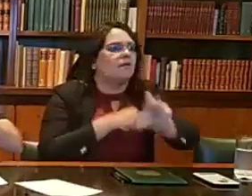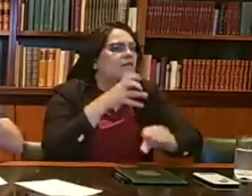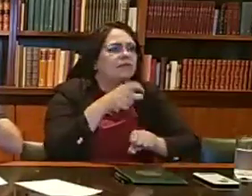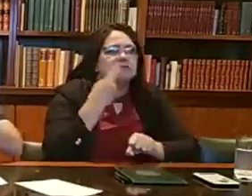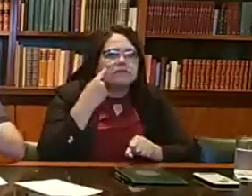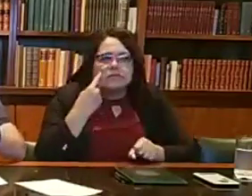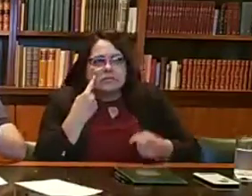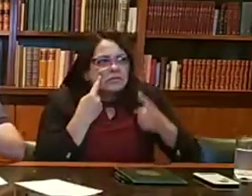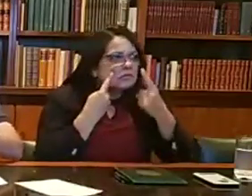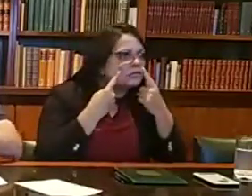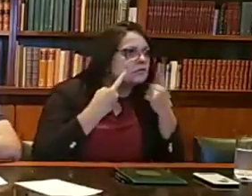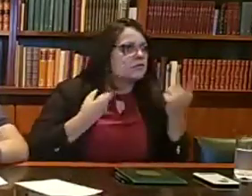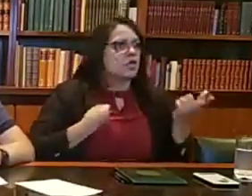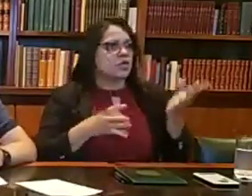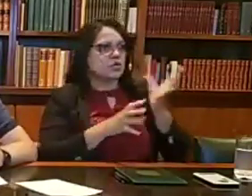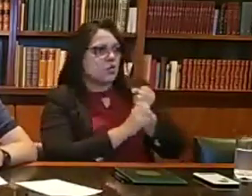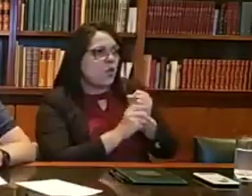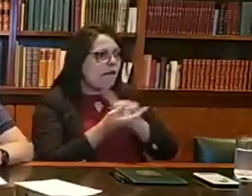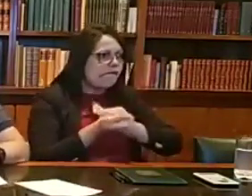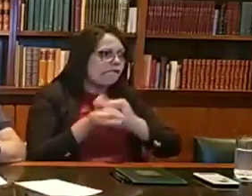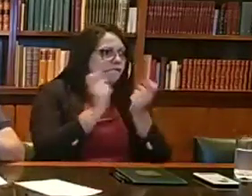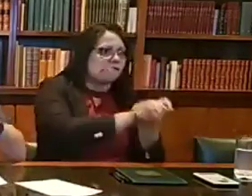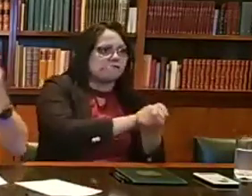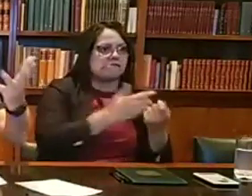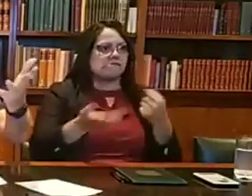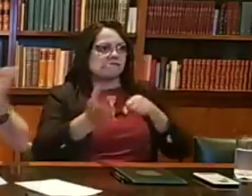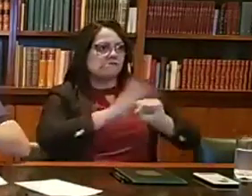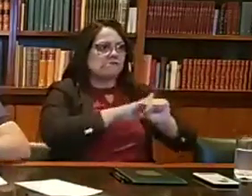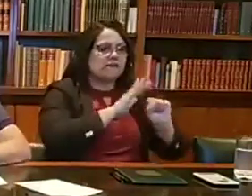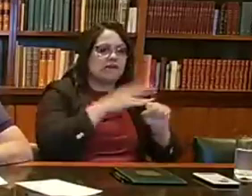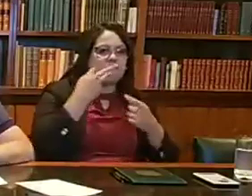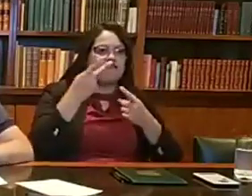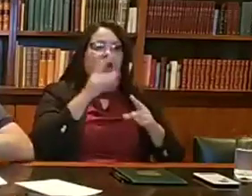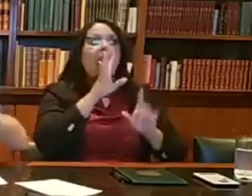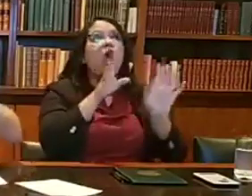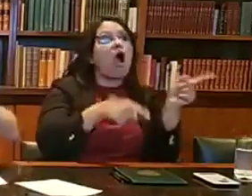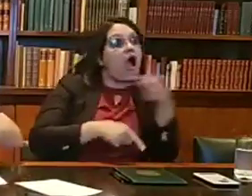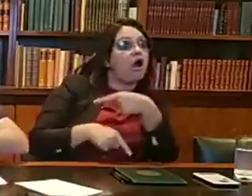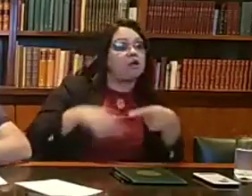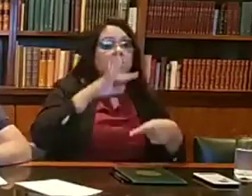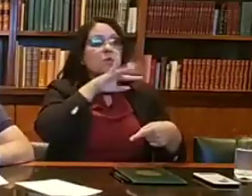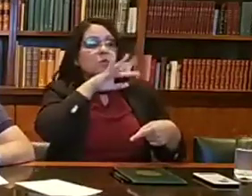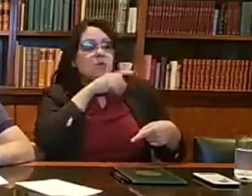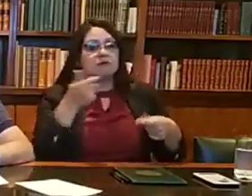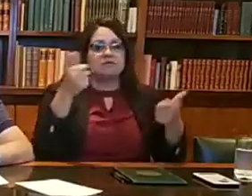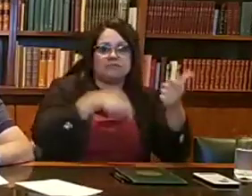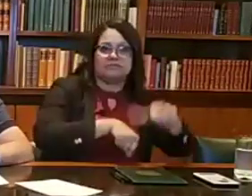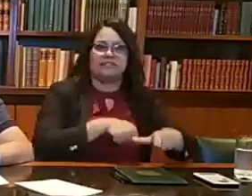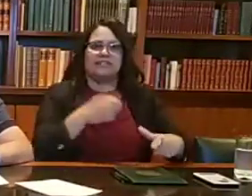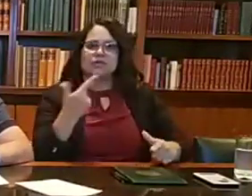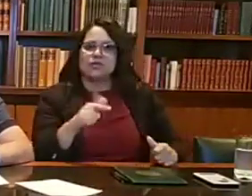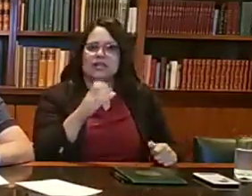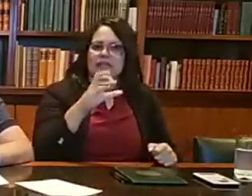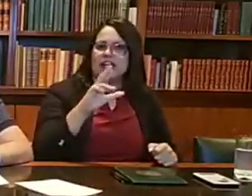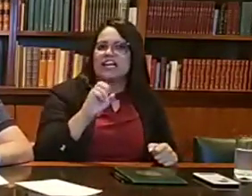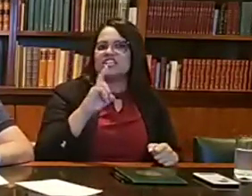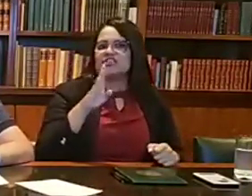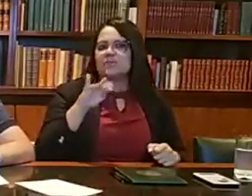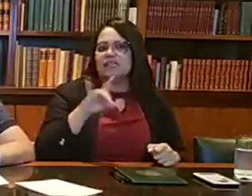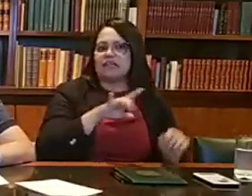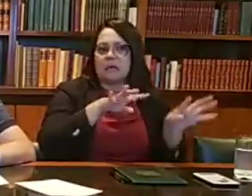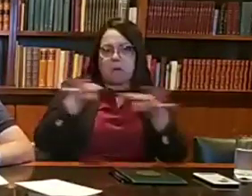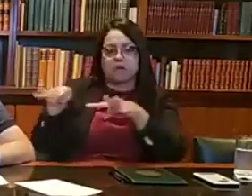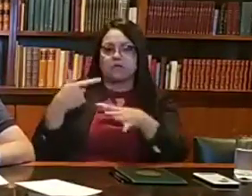números ali que distorcidos muitas vezes para dizer que o governo não vai bem, que o governo não tem credibilidade, que o governo não é